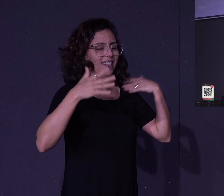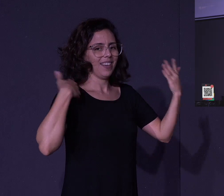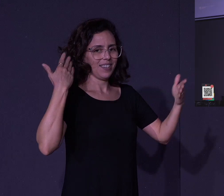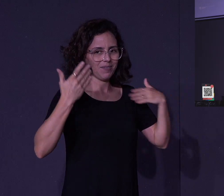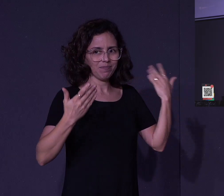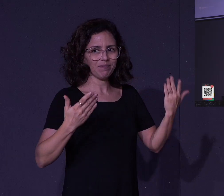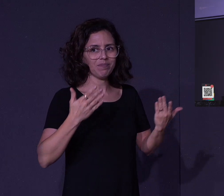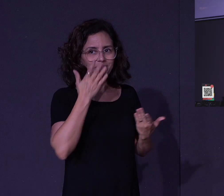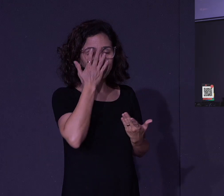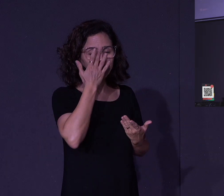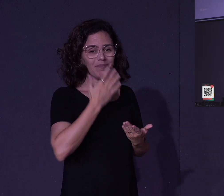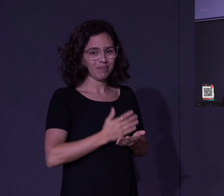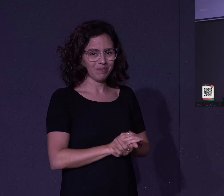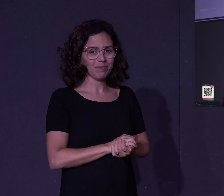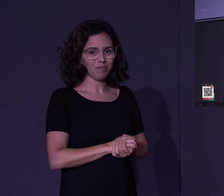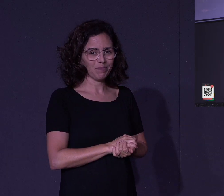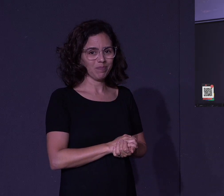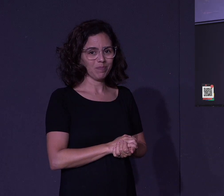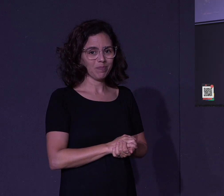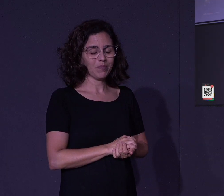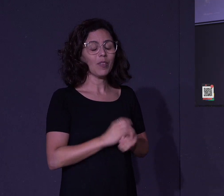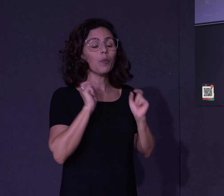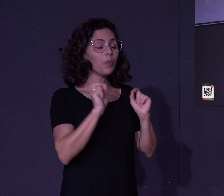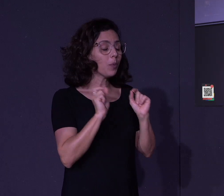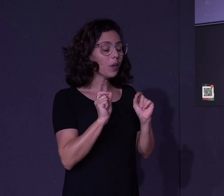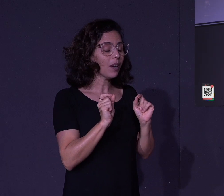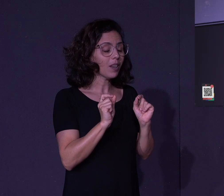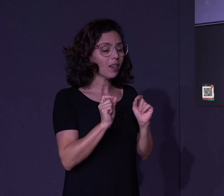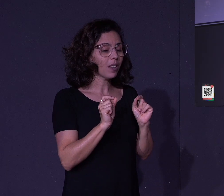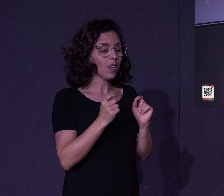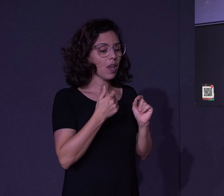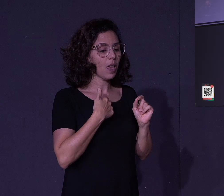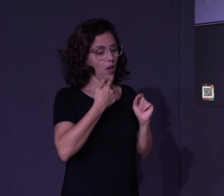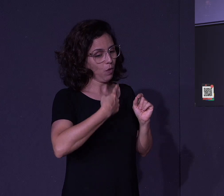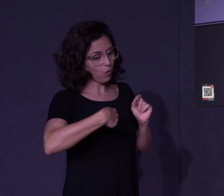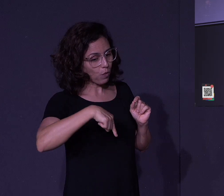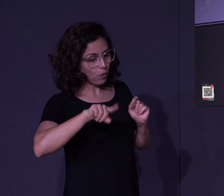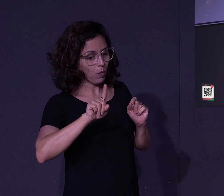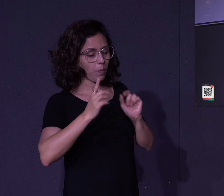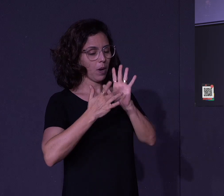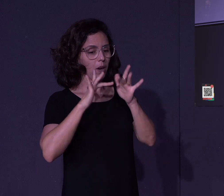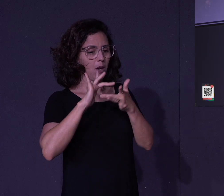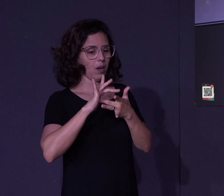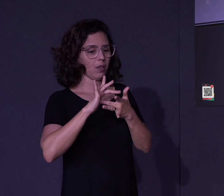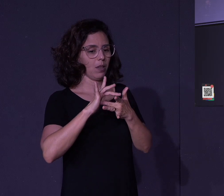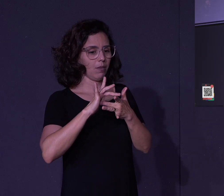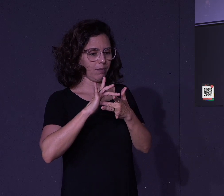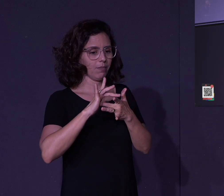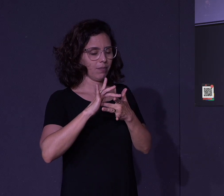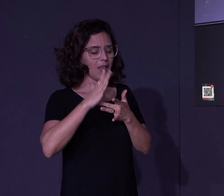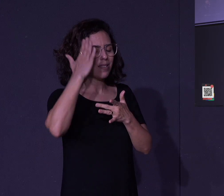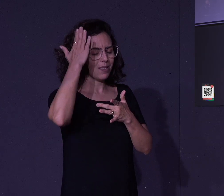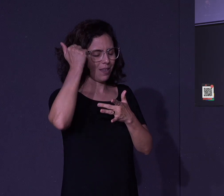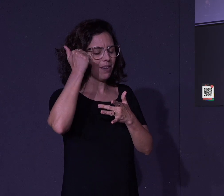meio às tormentas da vida. Por quê? Porque eu vou para casa voltando hoje dizendo assim: tu não me